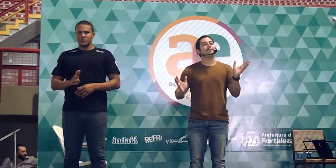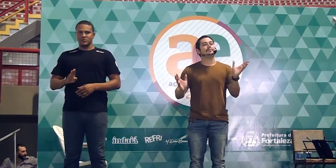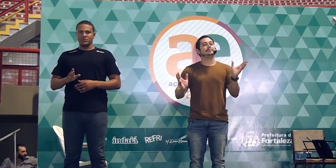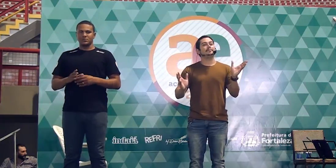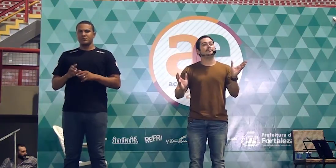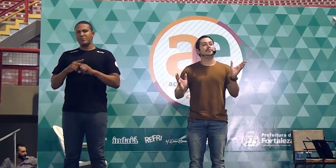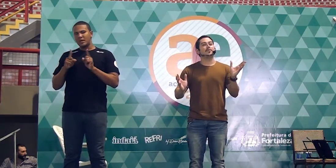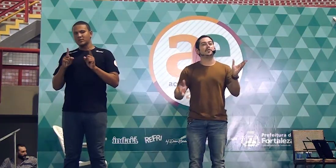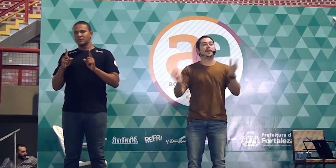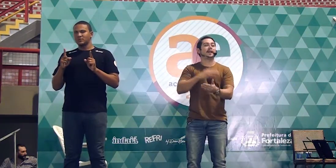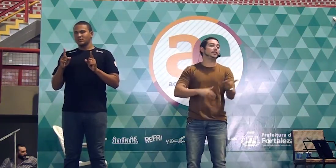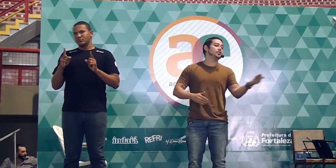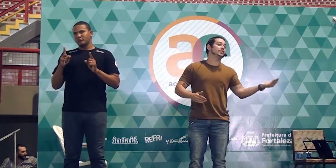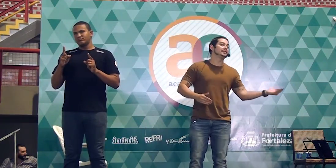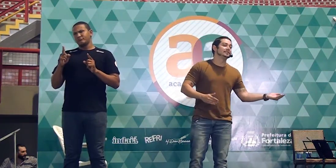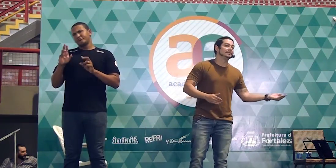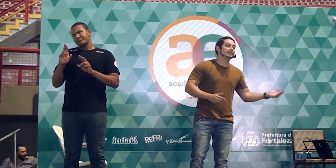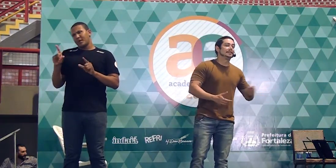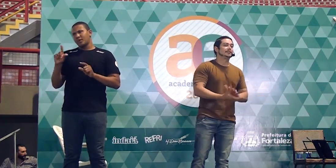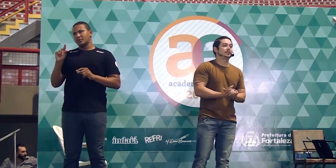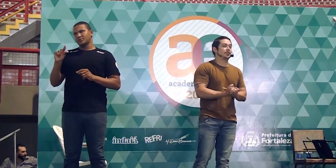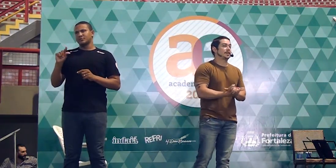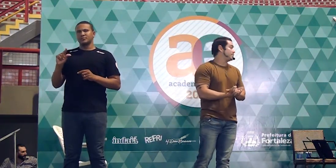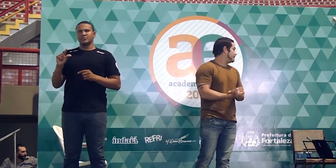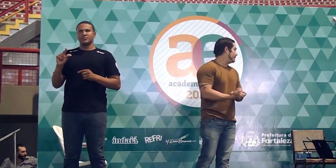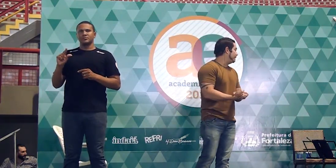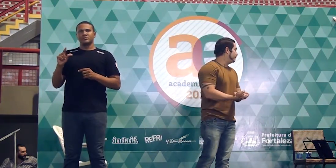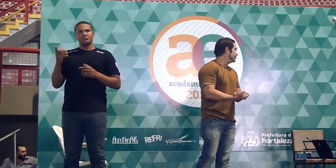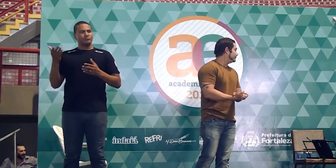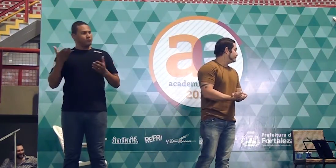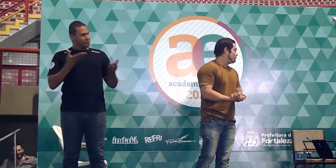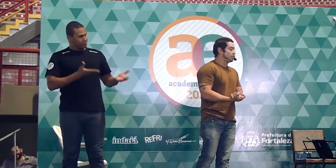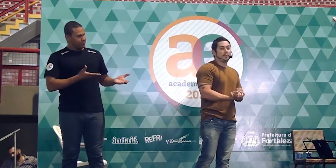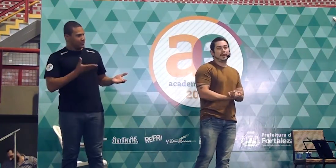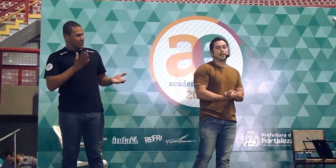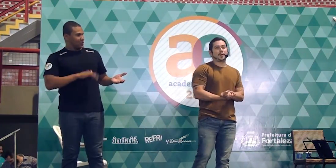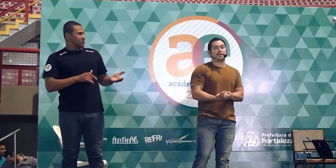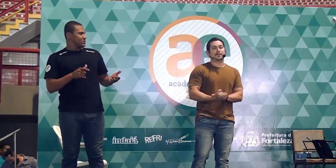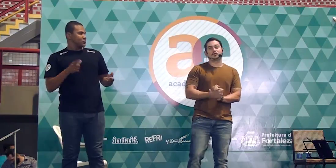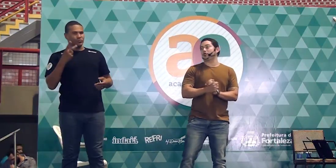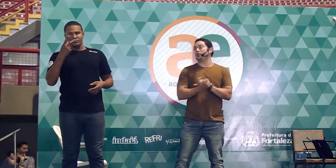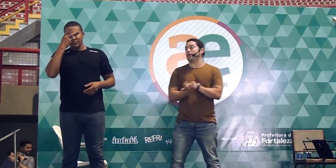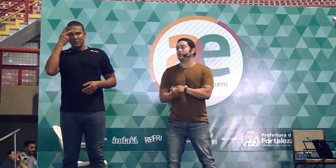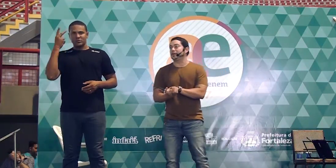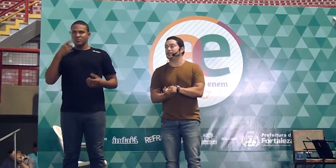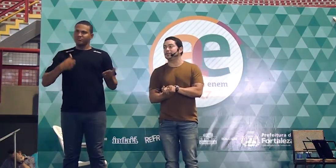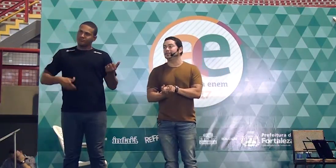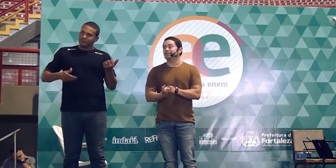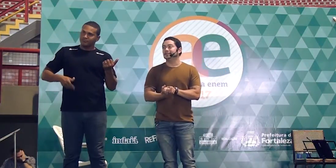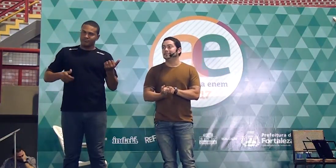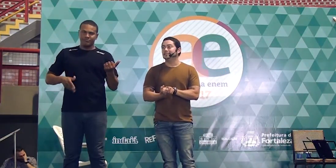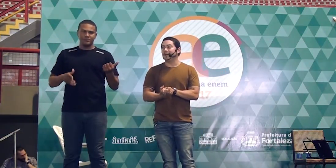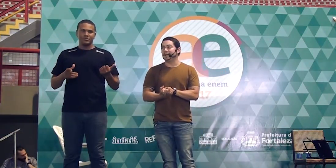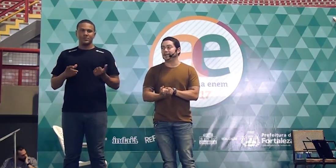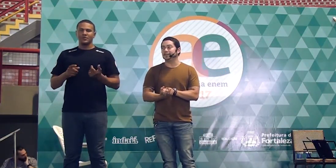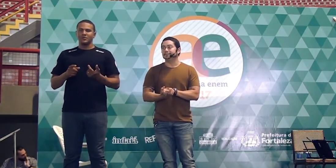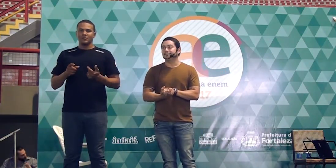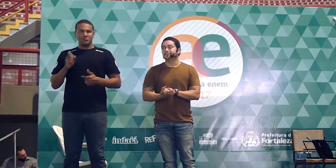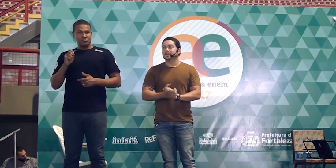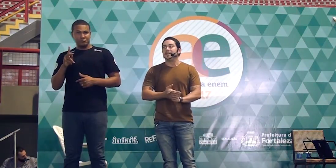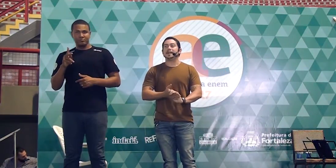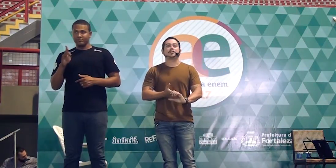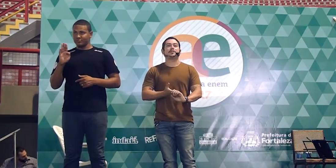forma diferente, trouxemos aqui 2 companheiros para fazer um som com a gente,